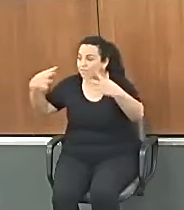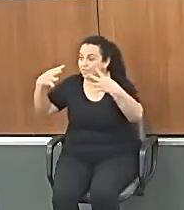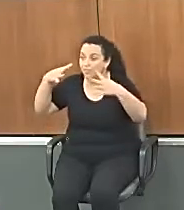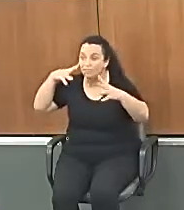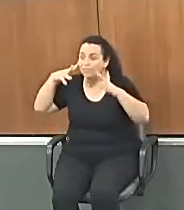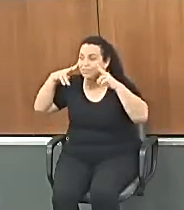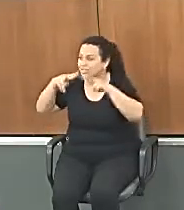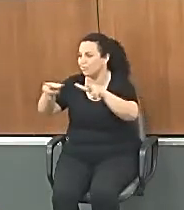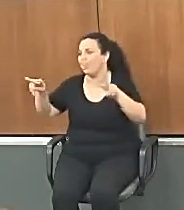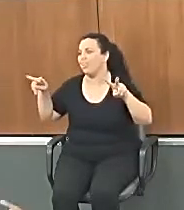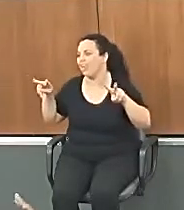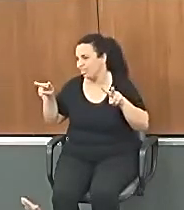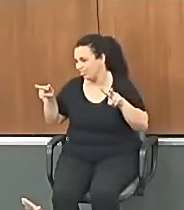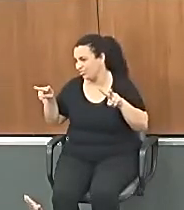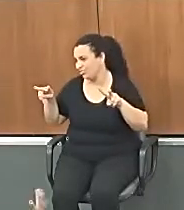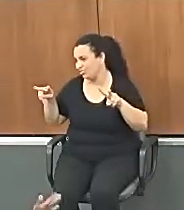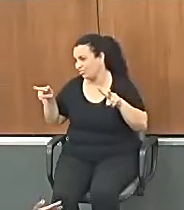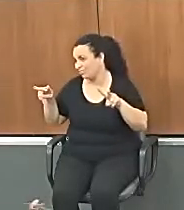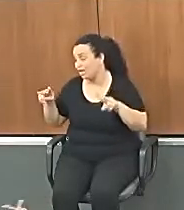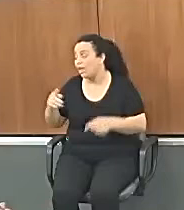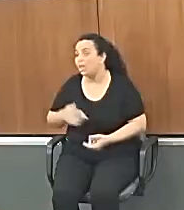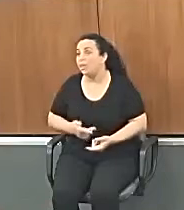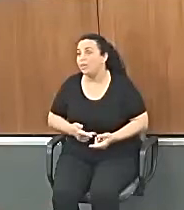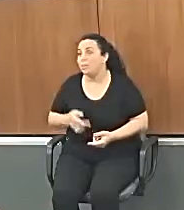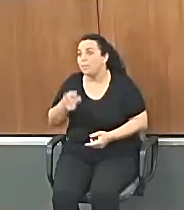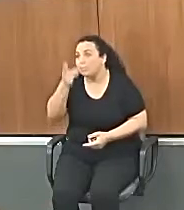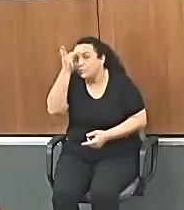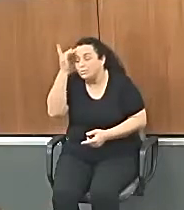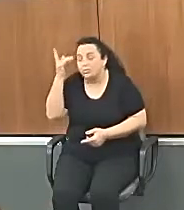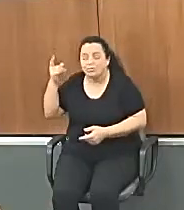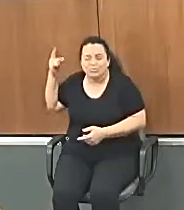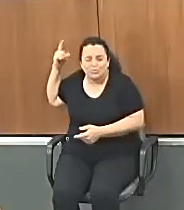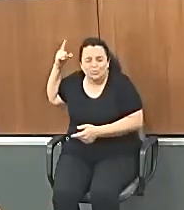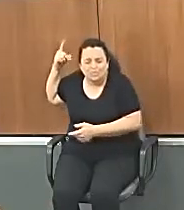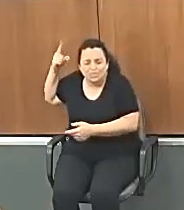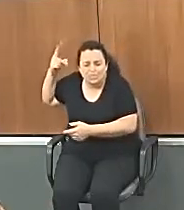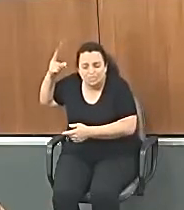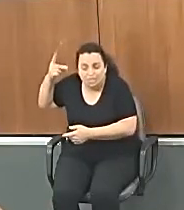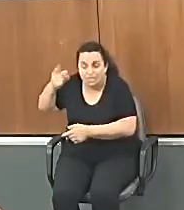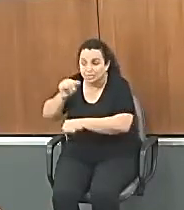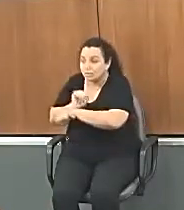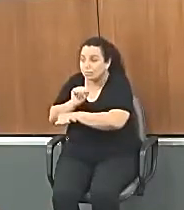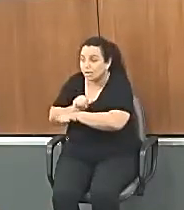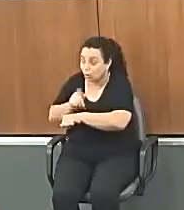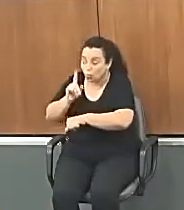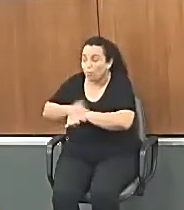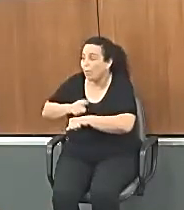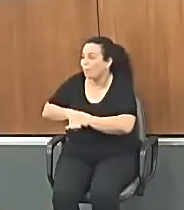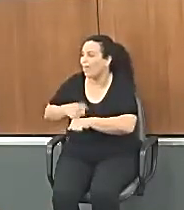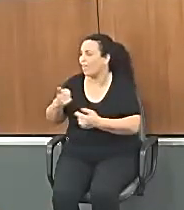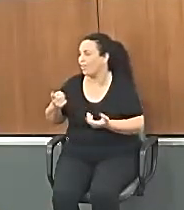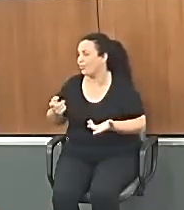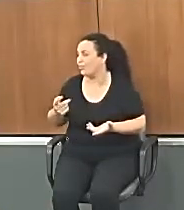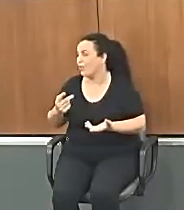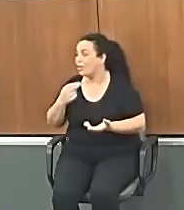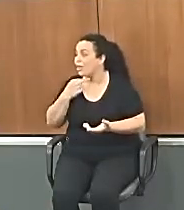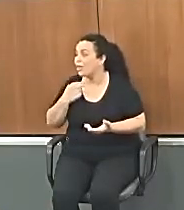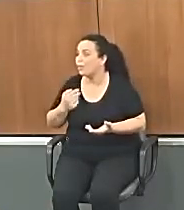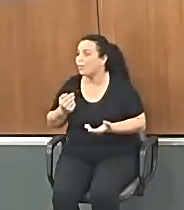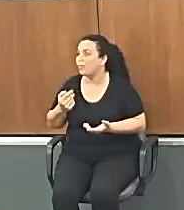por pessoas que durante anos vem aí aguardando sabe deputado é um